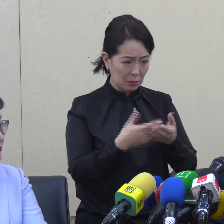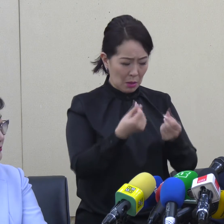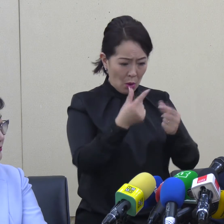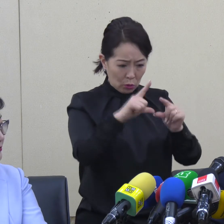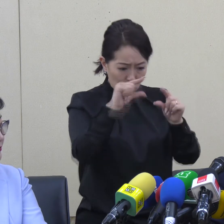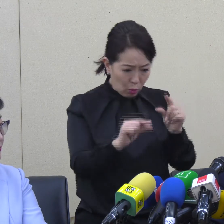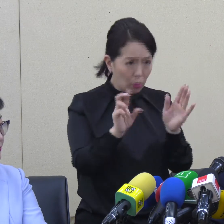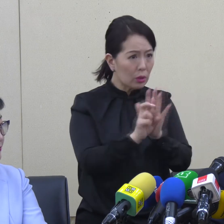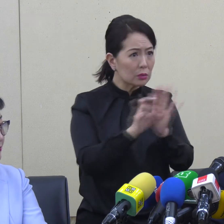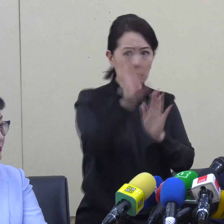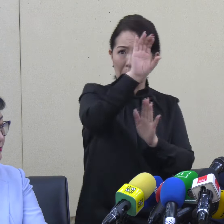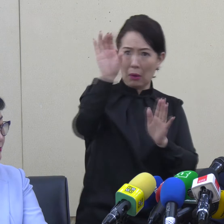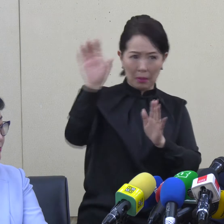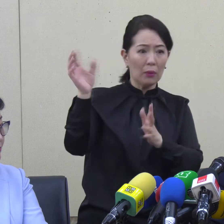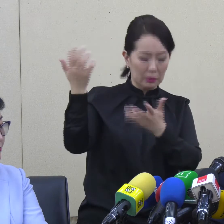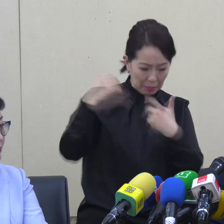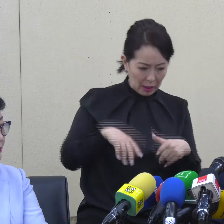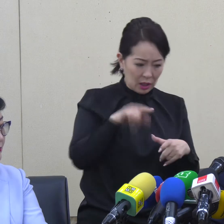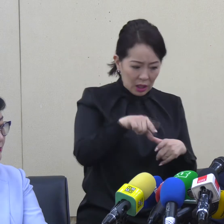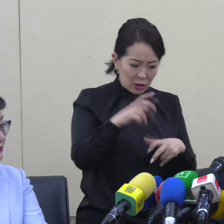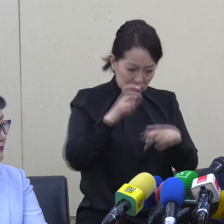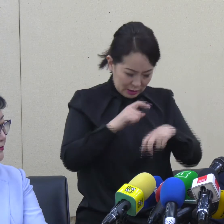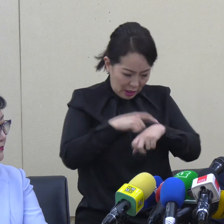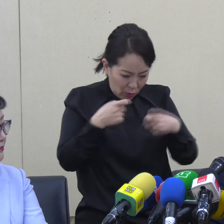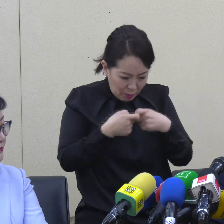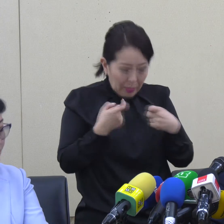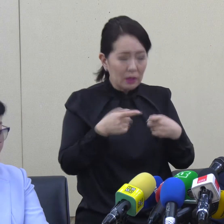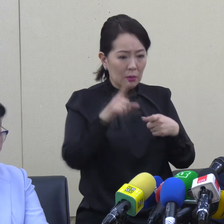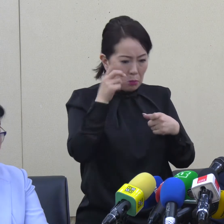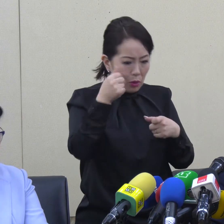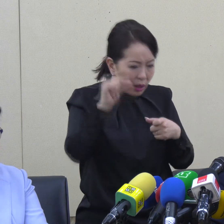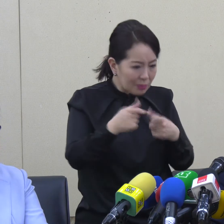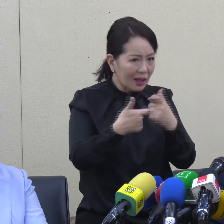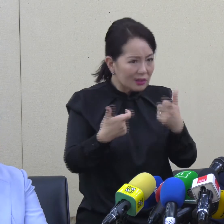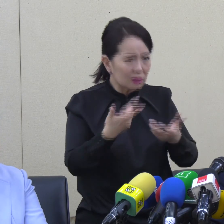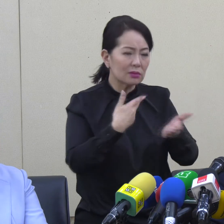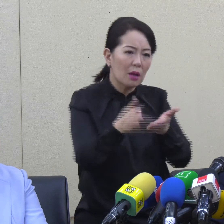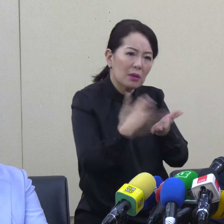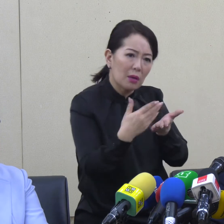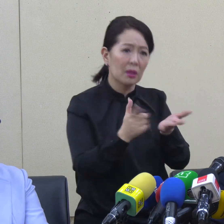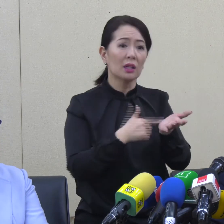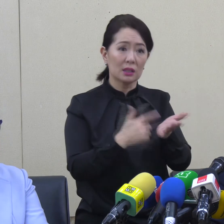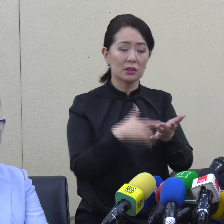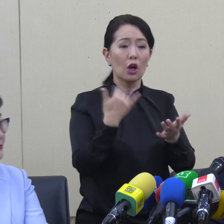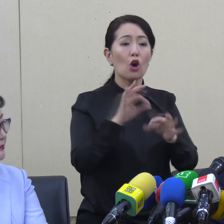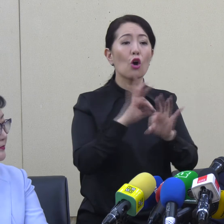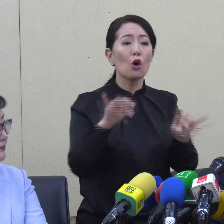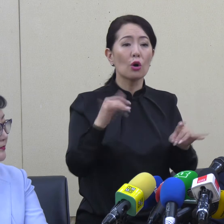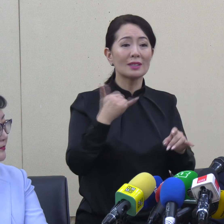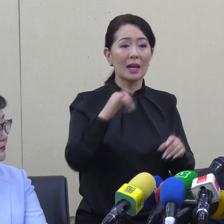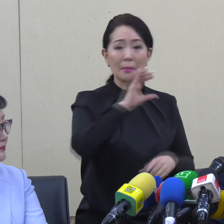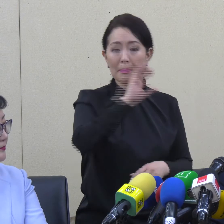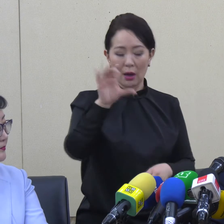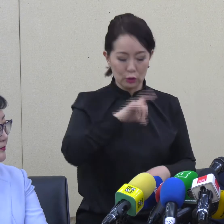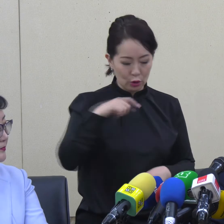буулах боломжтой компаниуд байгаа шүү дээ. Яг энэ үед л одоо энийг харуулах ёстой. Тэгээ өөр одоо зарим компаниуд бол бас